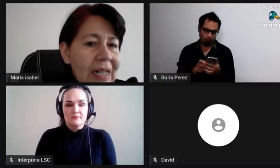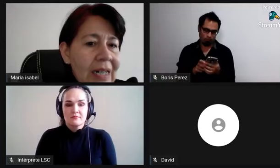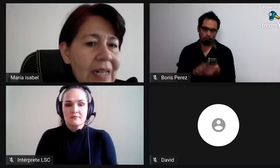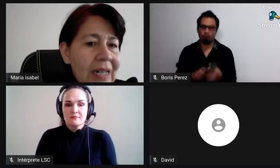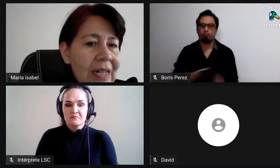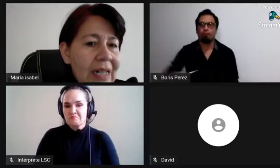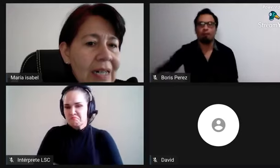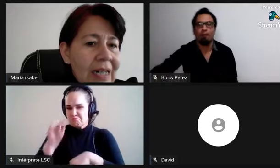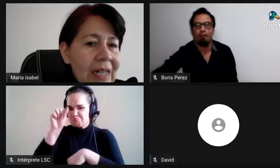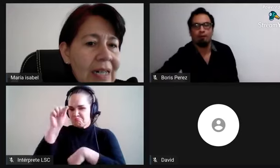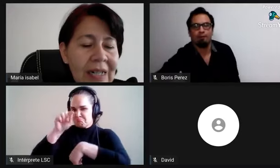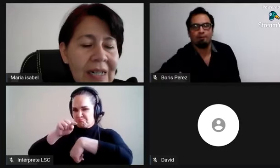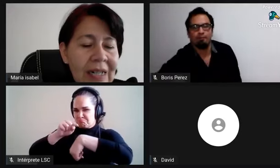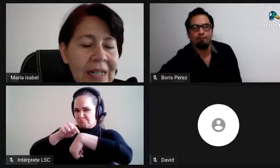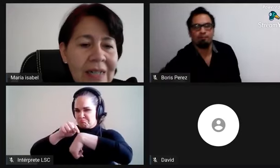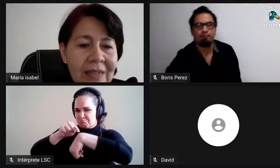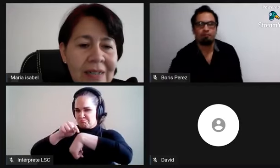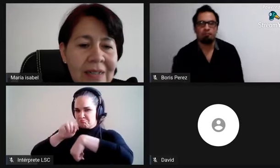Démosle un momento